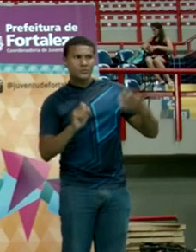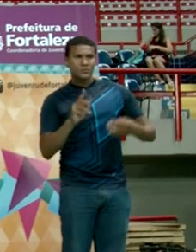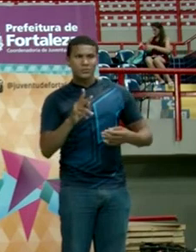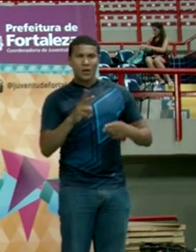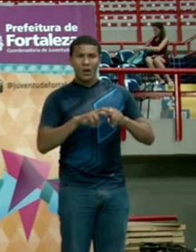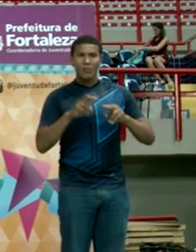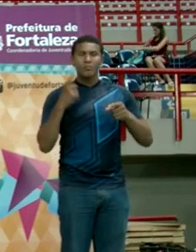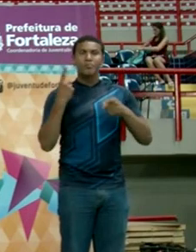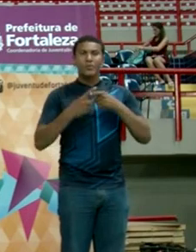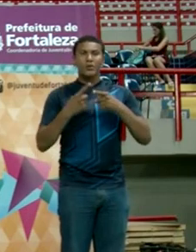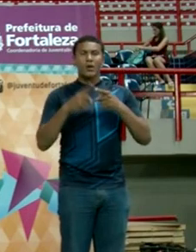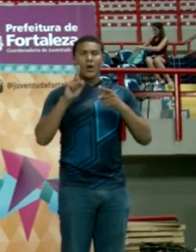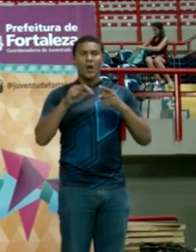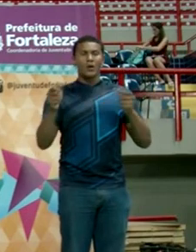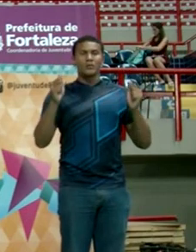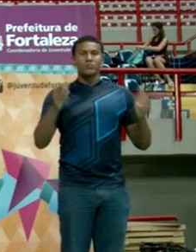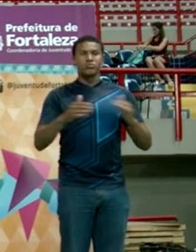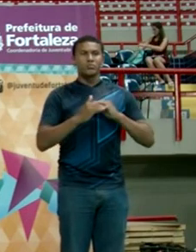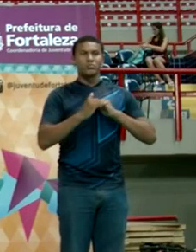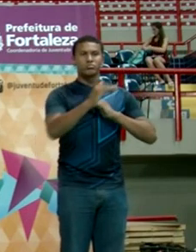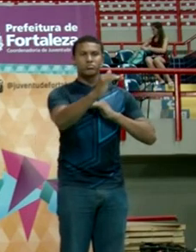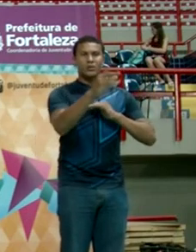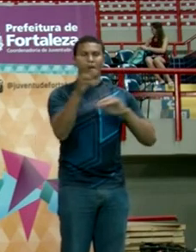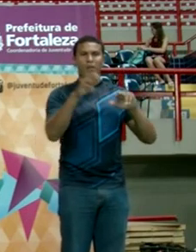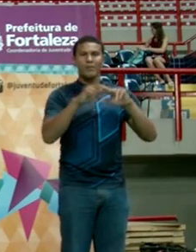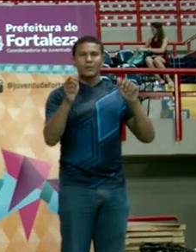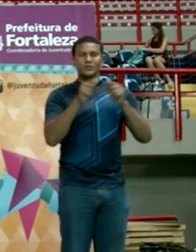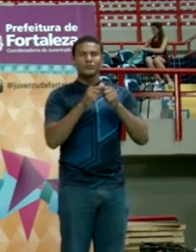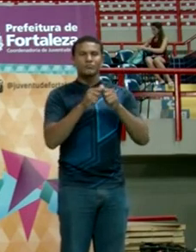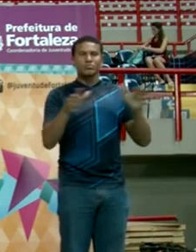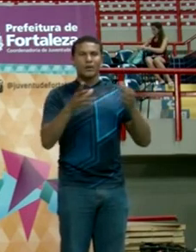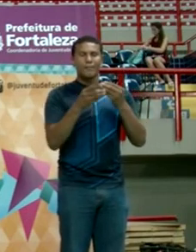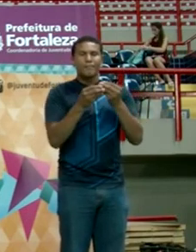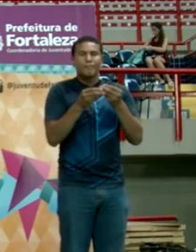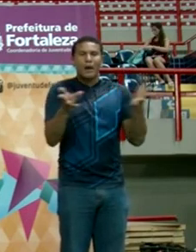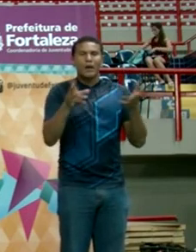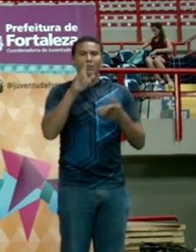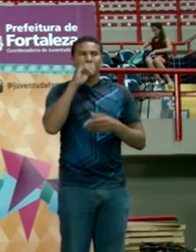fixo acabou sendo diluído para mais livros. Beleza.